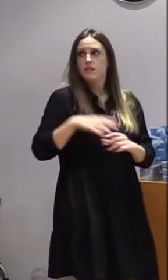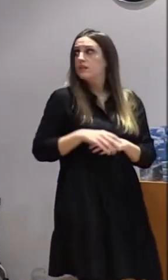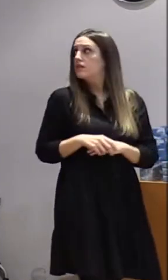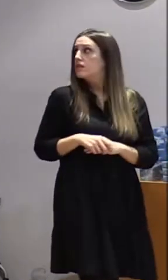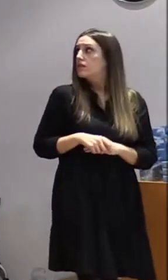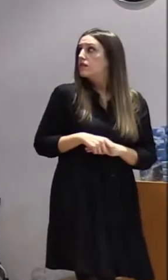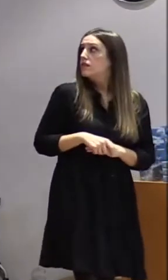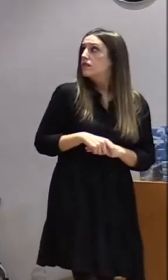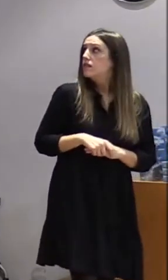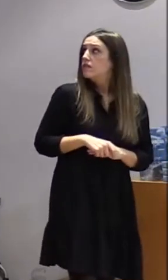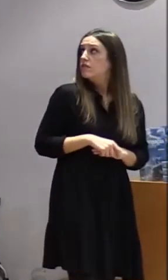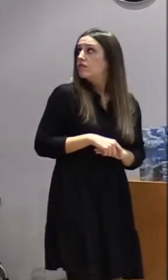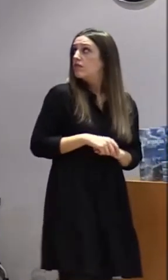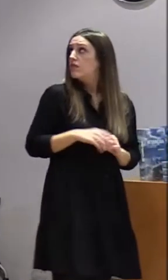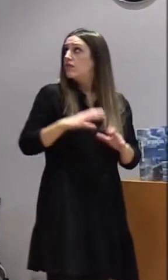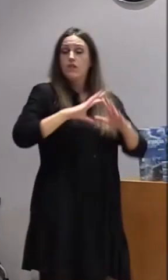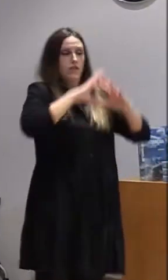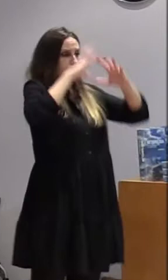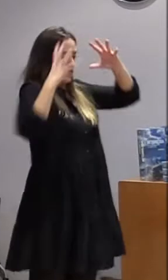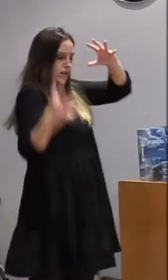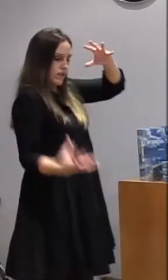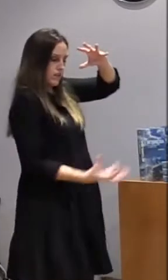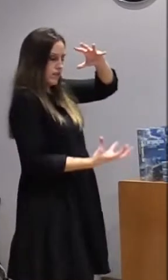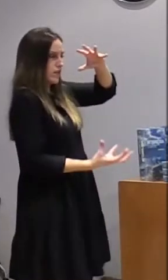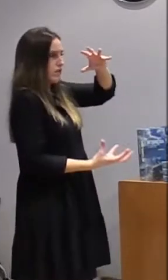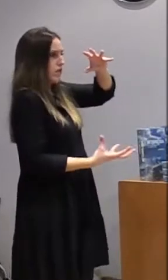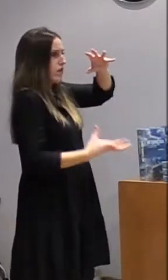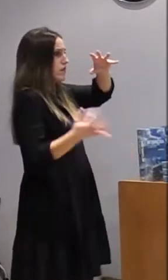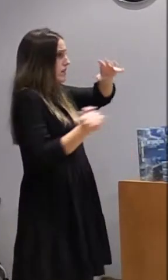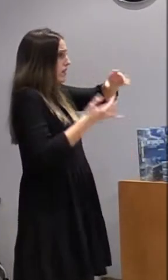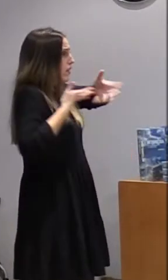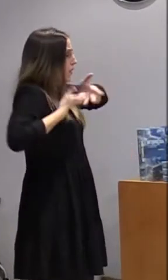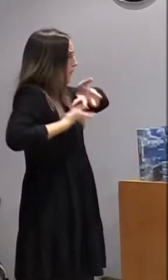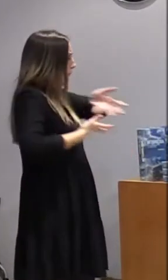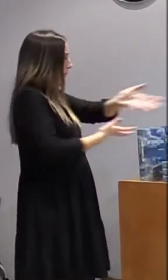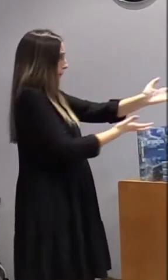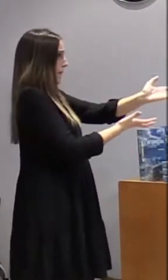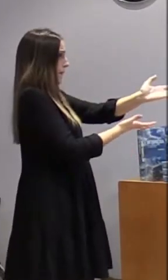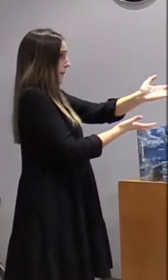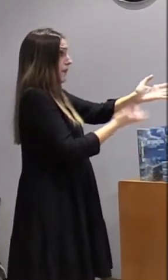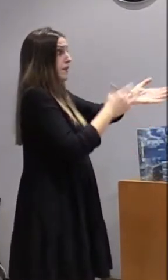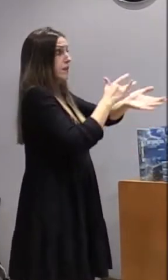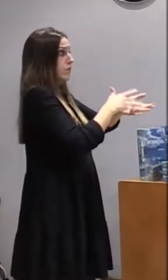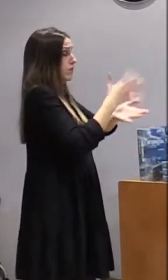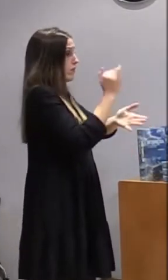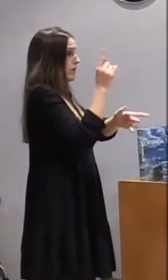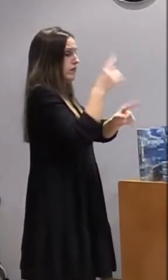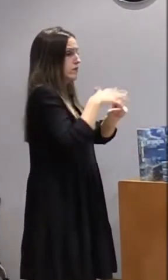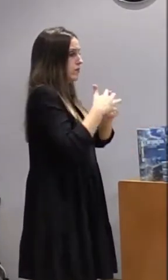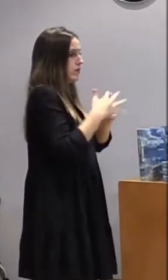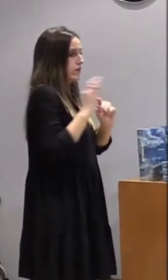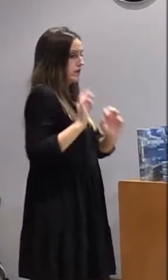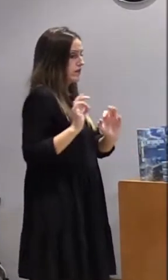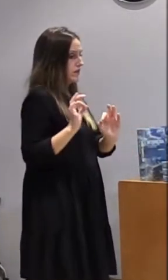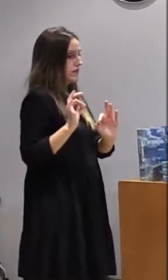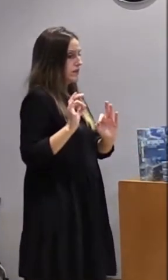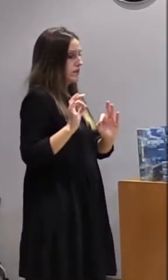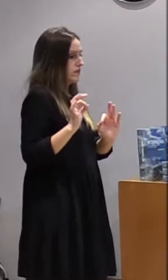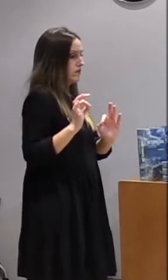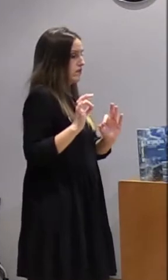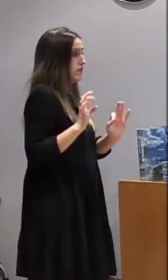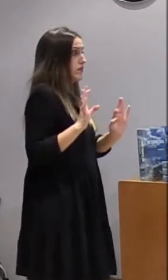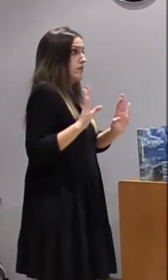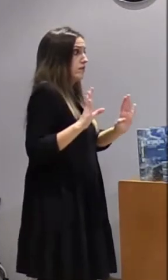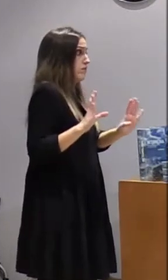que se descuelga de la tormenta, que es un chubasco fuerte, lleva ráfagas de viento muy intensa, y cuando hay una situación de estas, pues de hecho